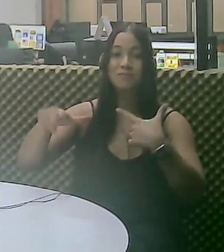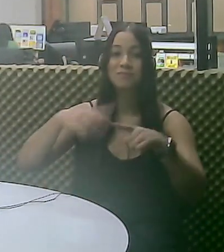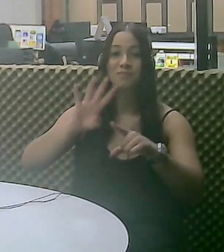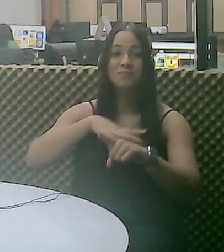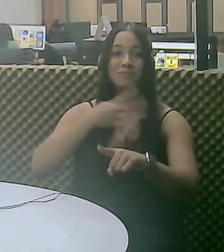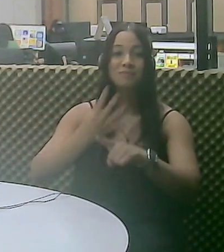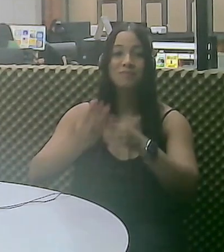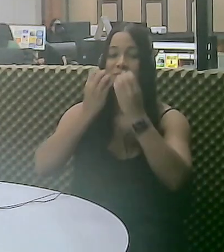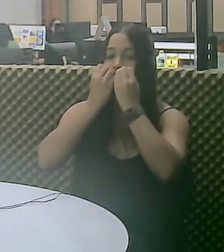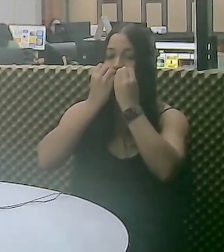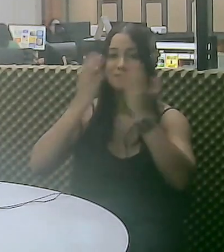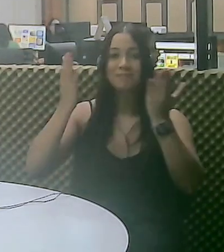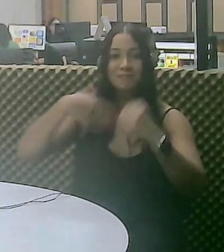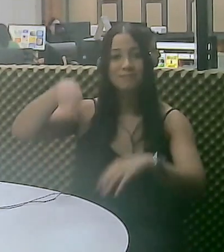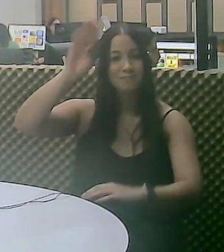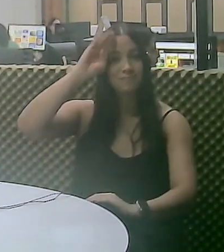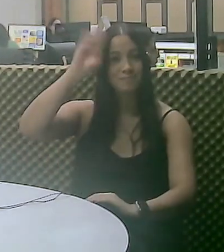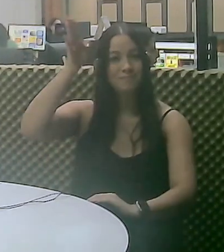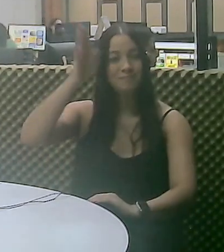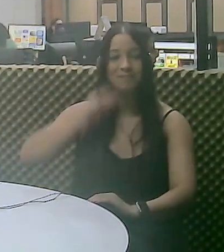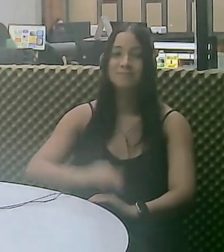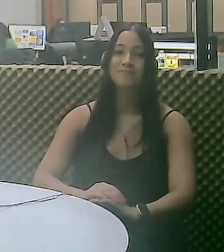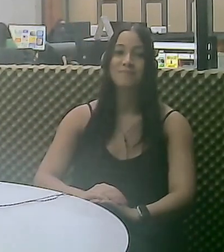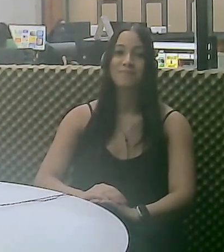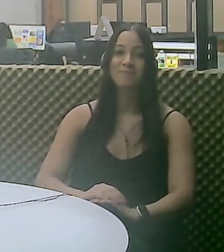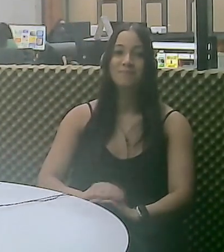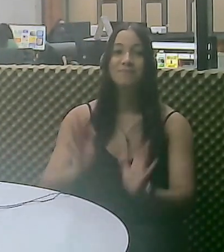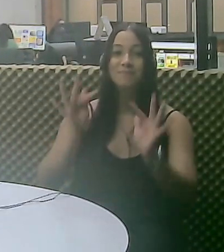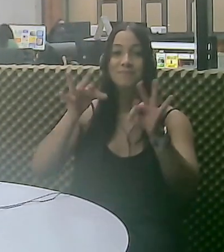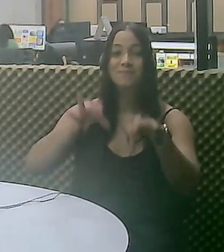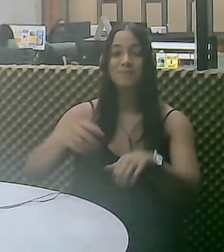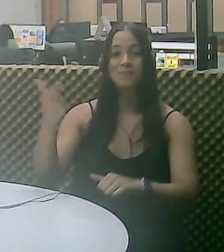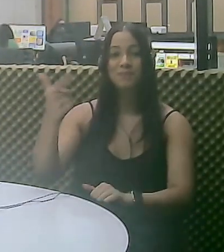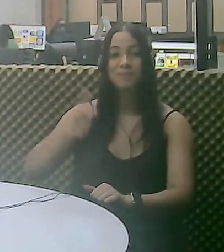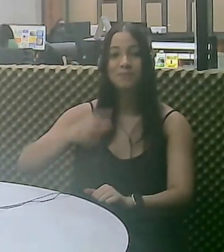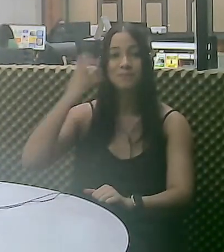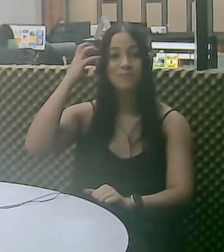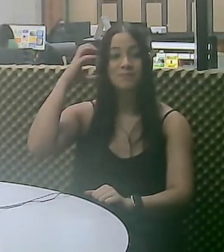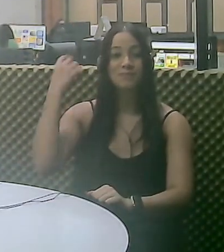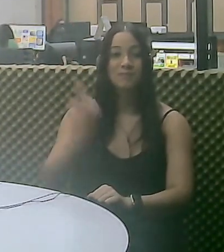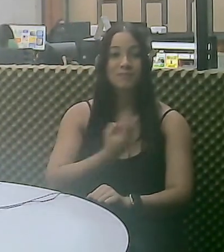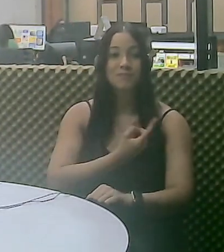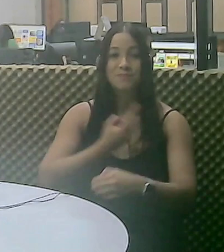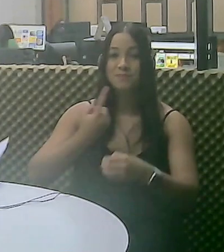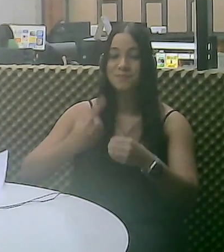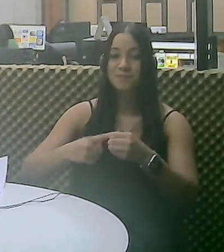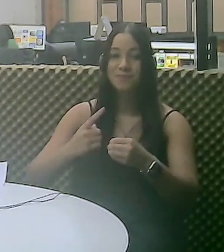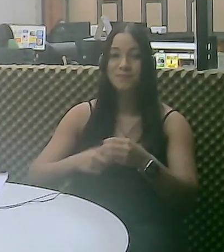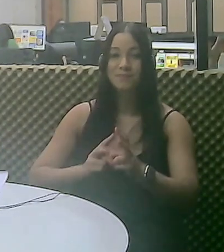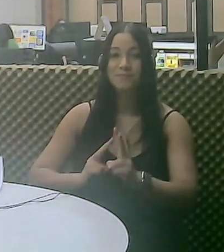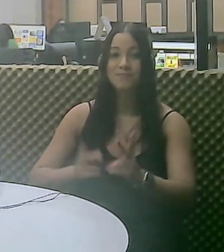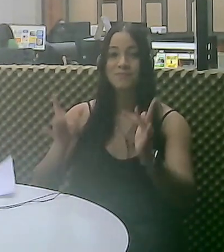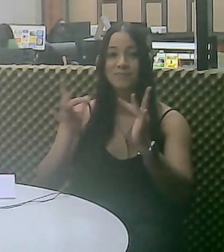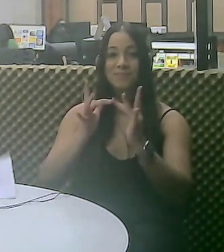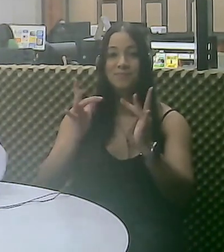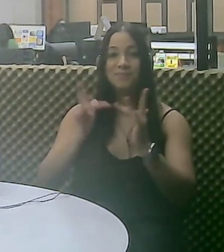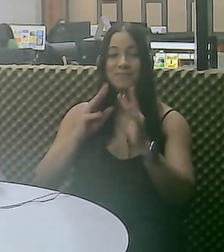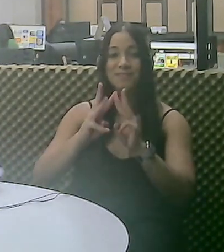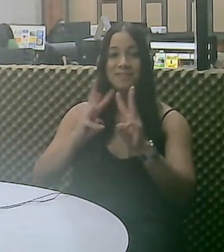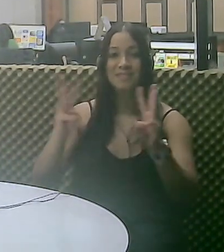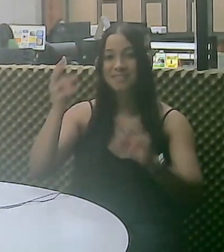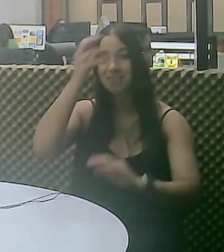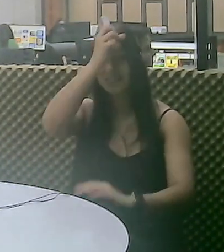Uberlândia. Fazer mais, fazer bem. Até a próxima. Fica por aqui mais uma edição do programa da Rádio Nossa Cidade.